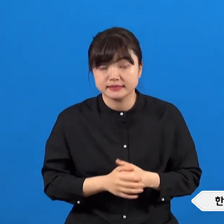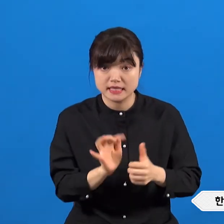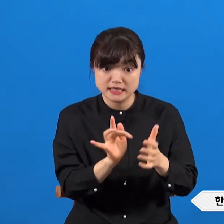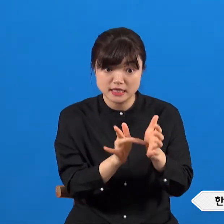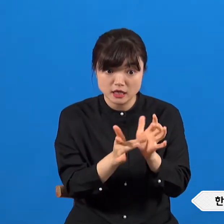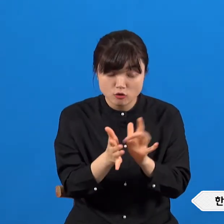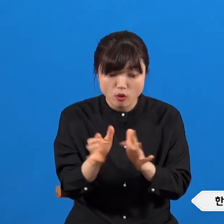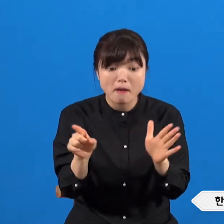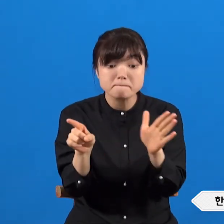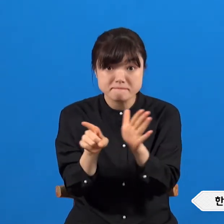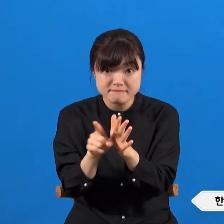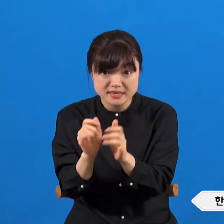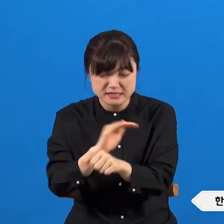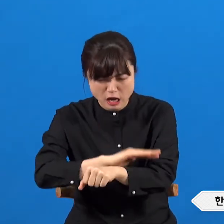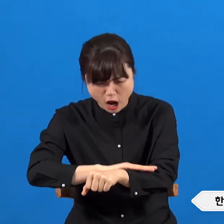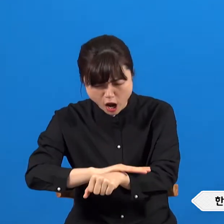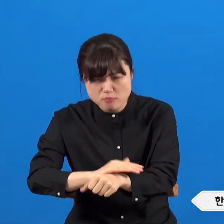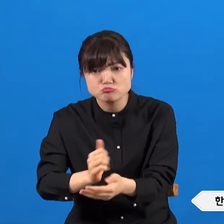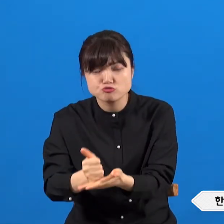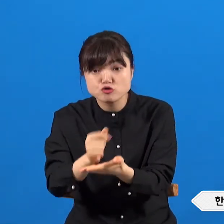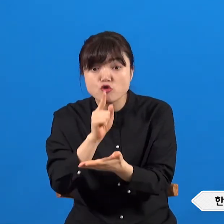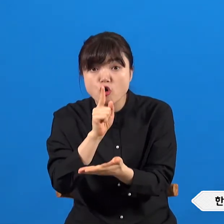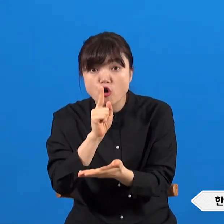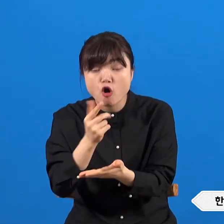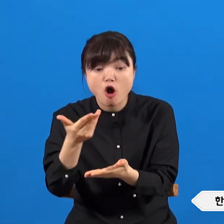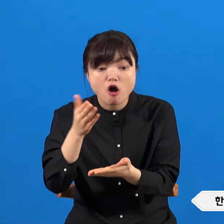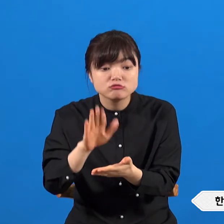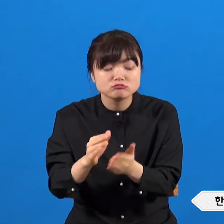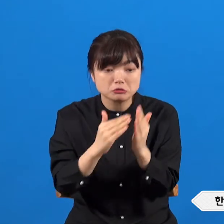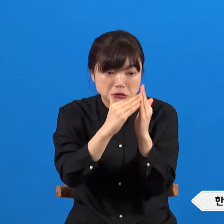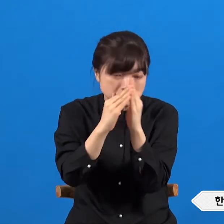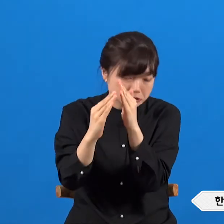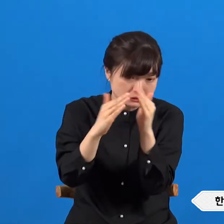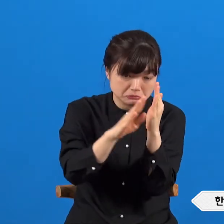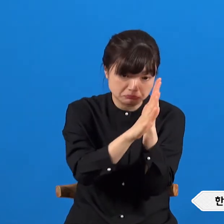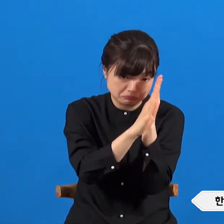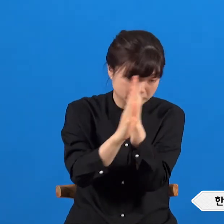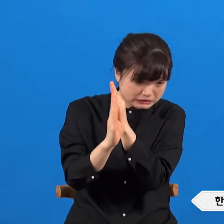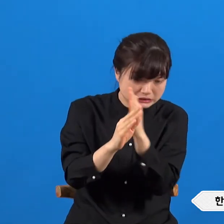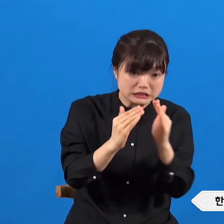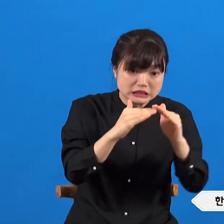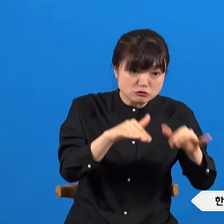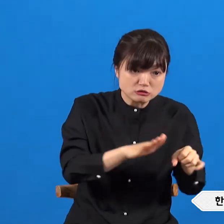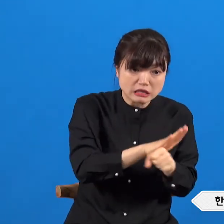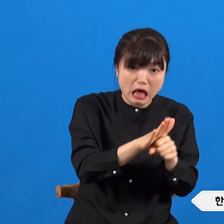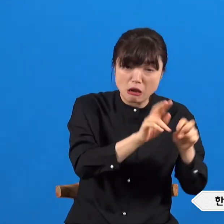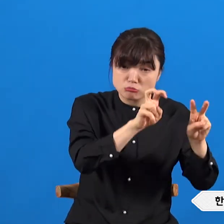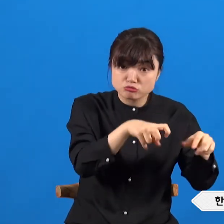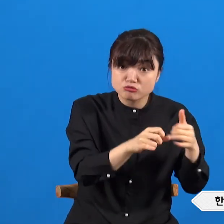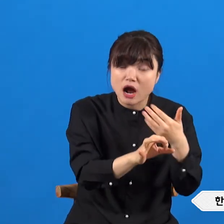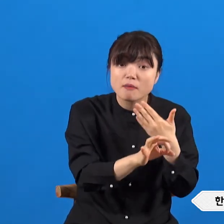예수 믿는 사람이 이웃 사랑을 안 하면 구원받을 수 있습니까? 없습니까?